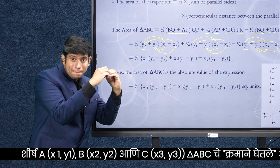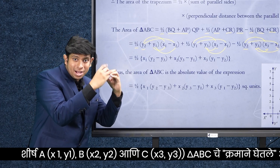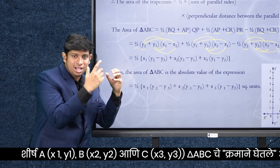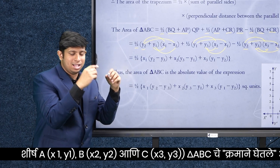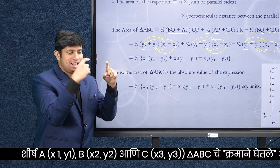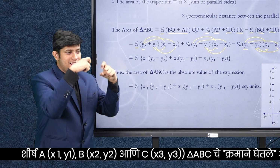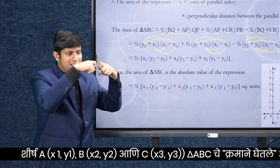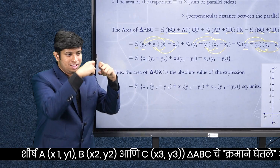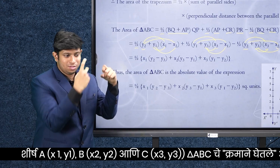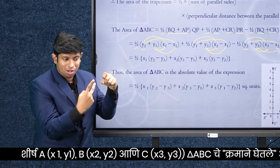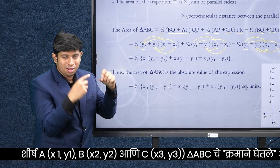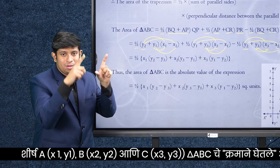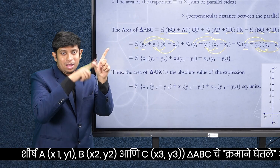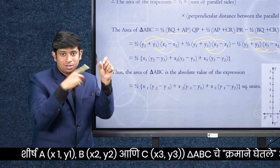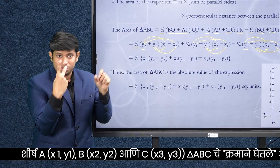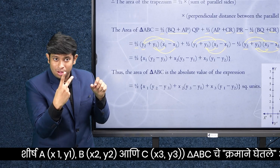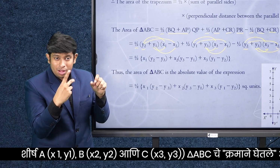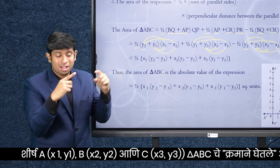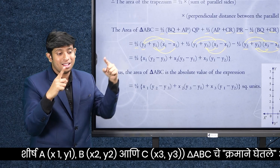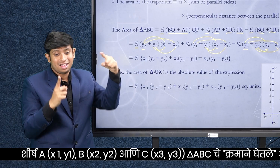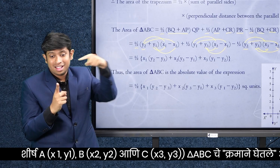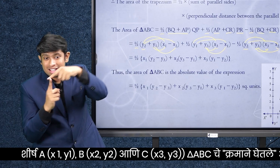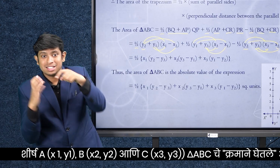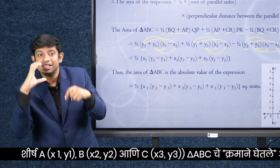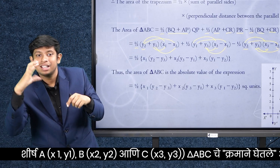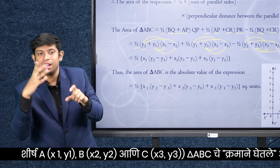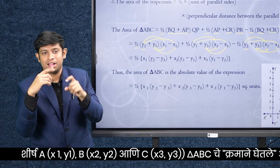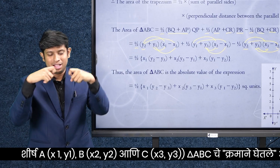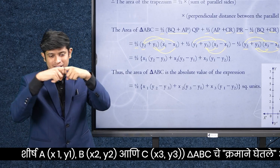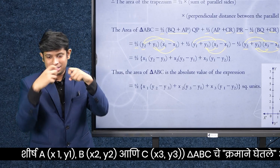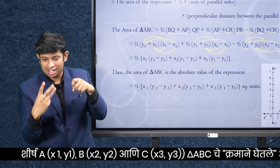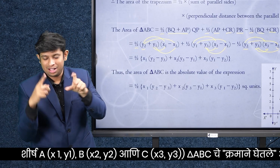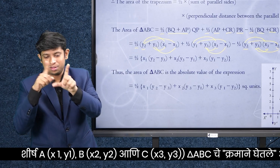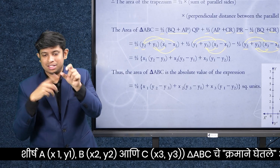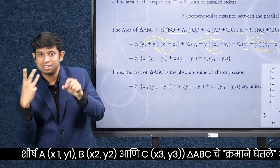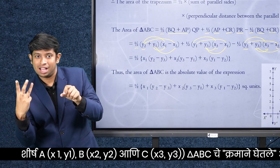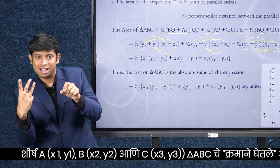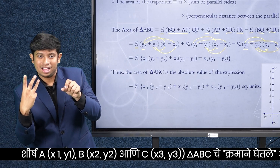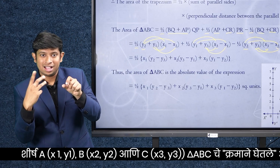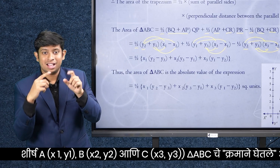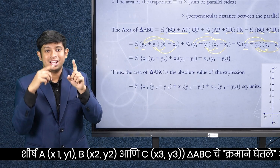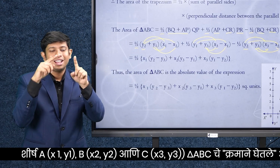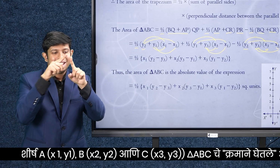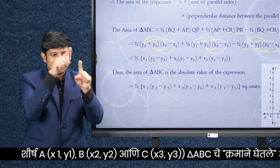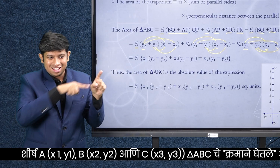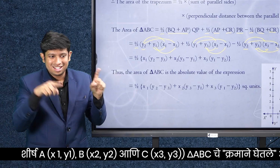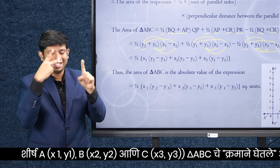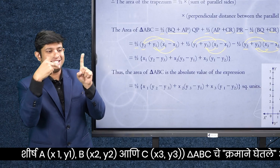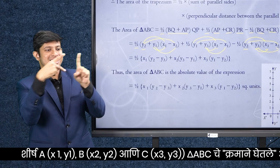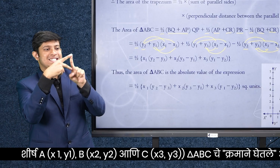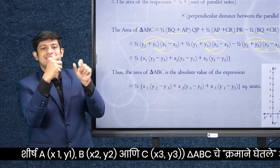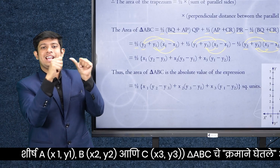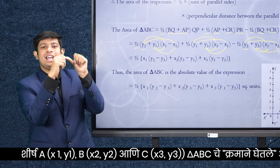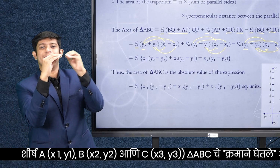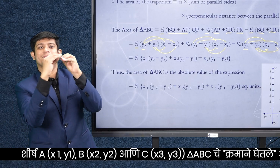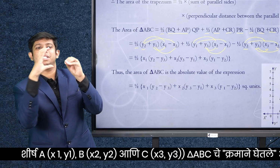x2 y2 आणि c of x3 y3 ट्रायंगल एबीसी चे क्रमाने घेतले असे म्हटले जाते.